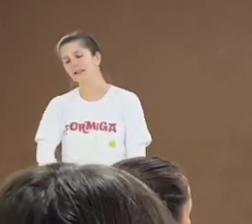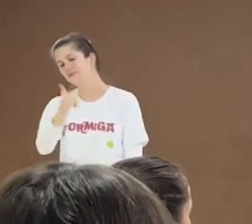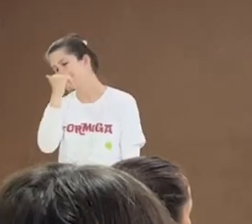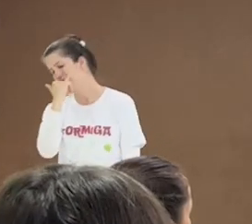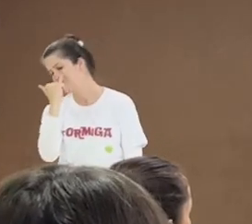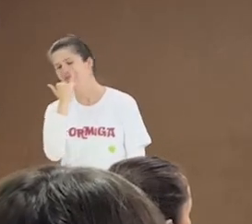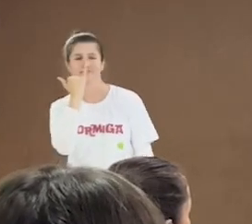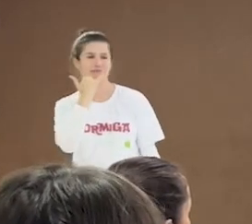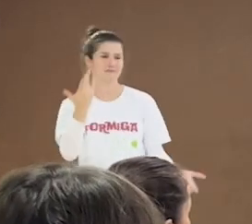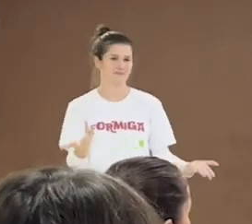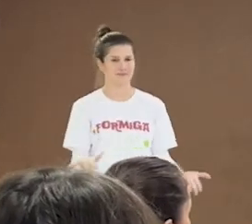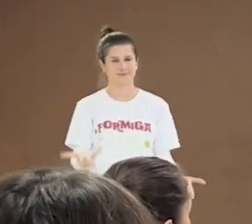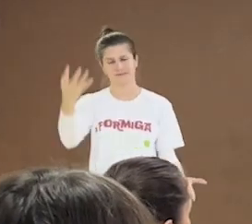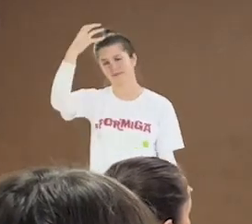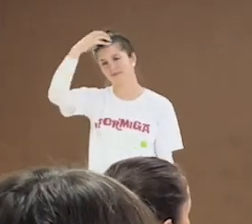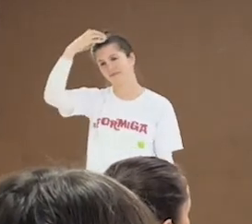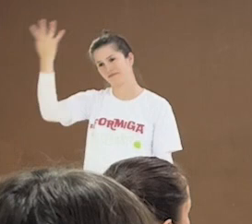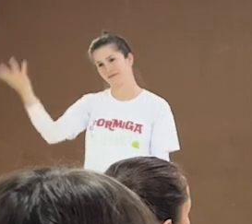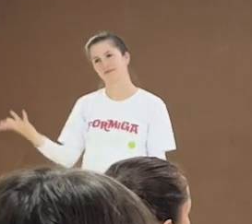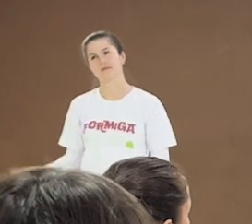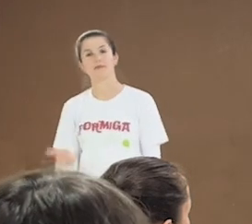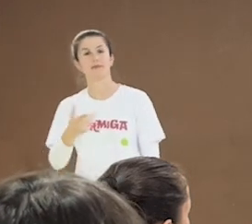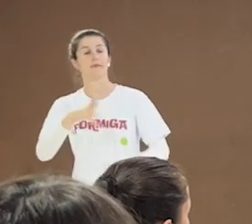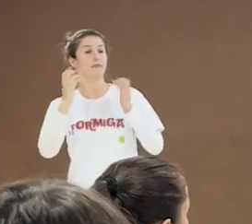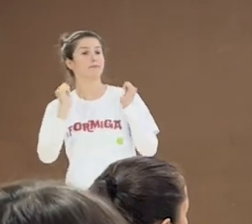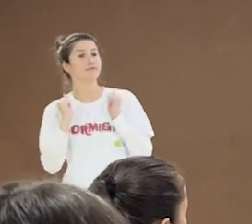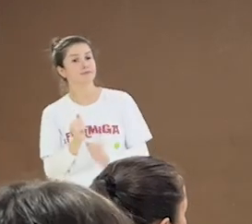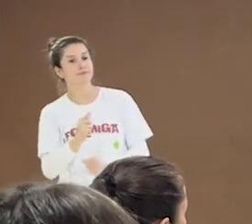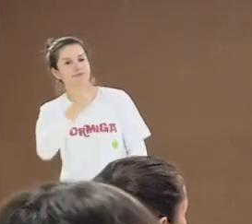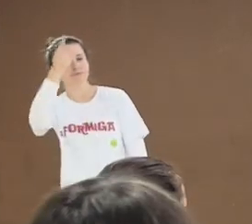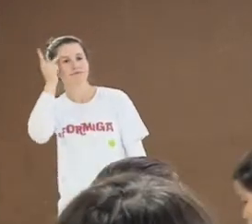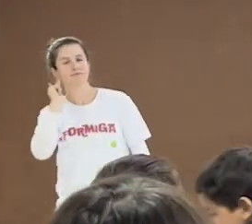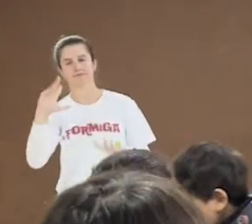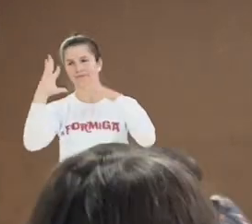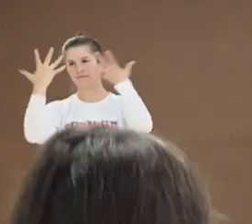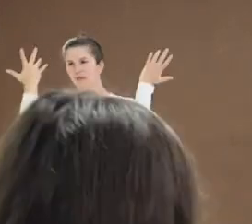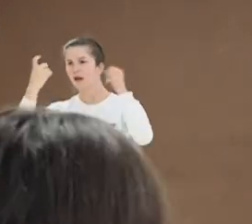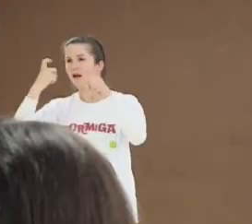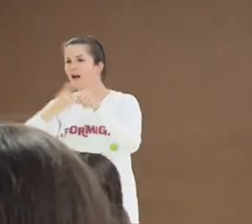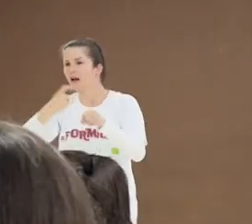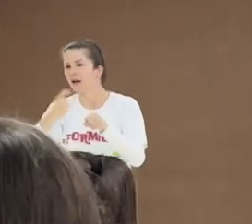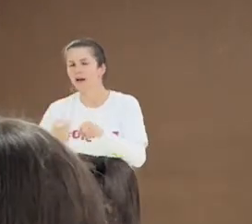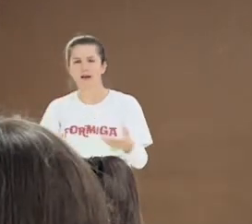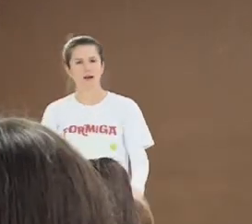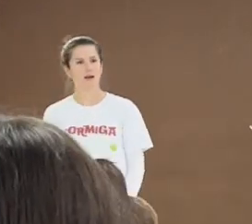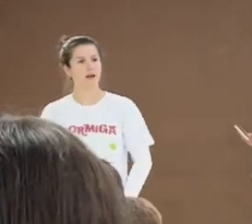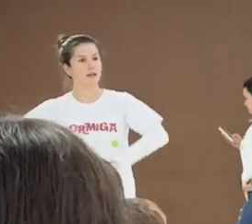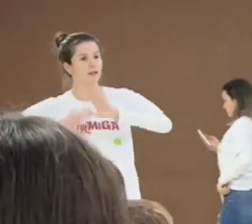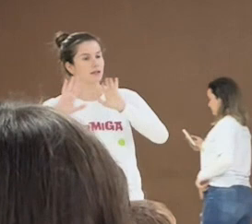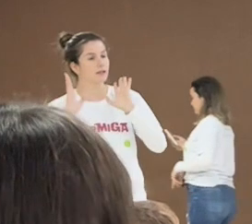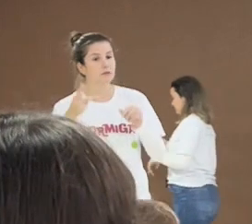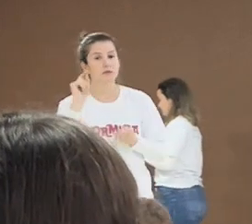Desculpe, rainha, eu não pude evitar. Ai, deve ser esse pessoal da festa. Gente, é chata mesmo. E agora, o que